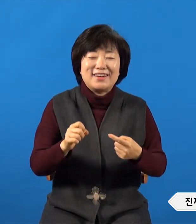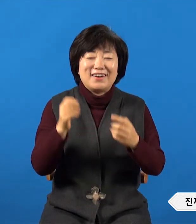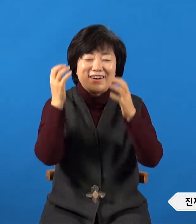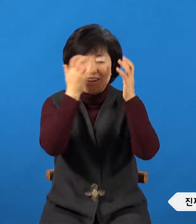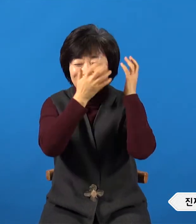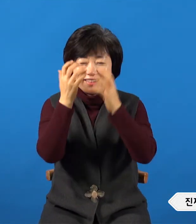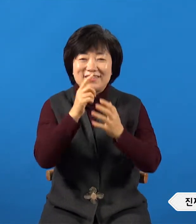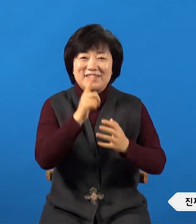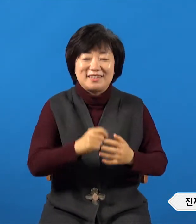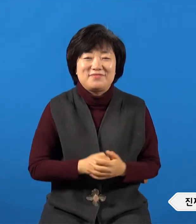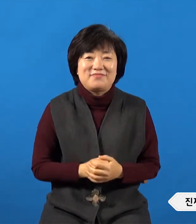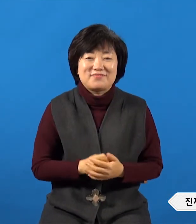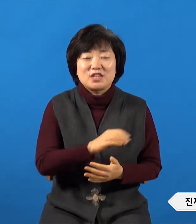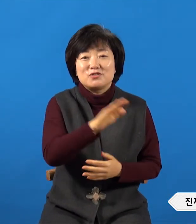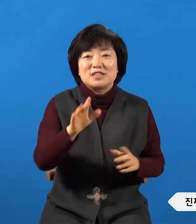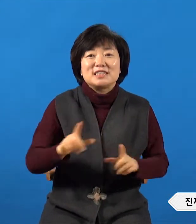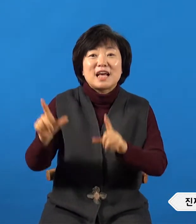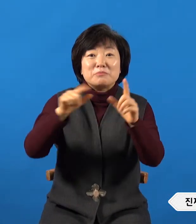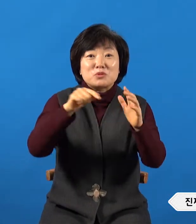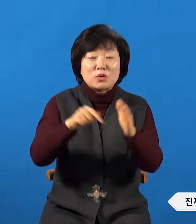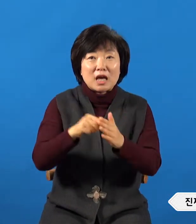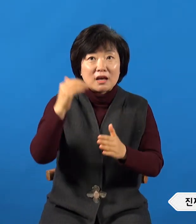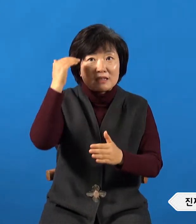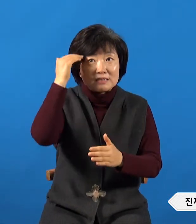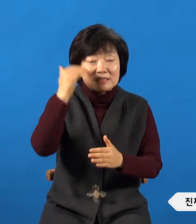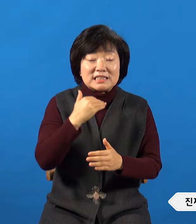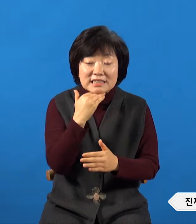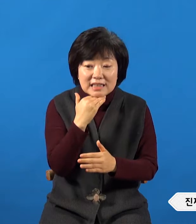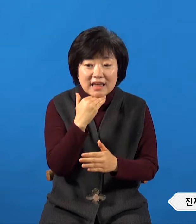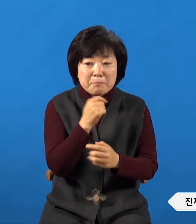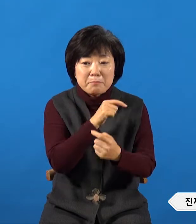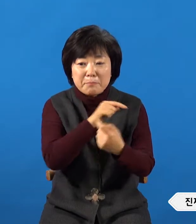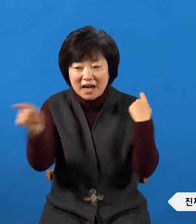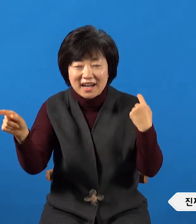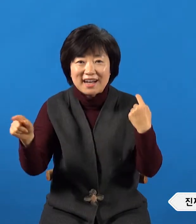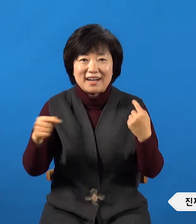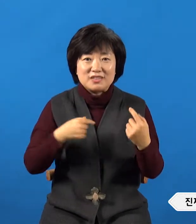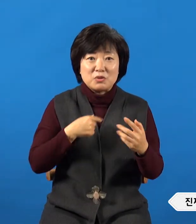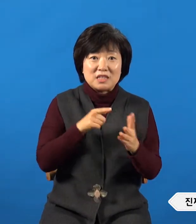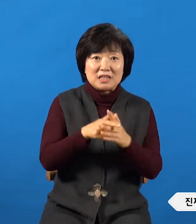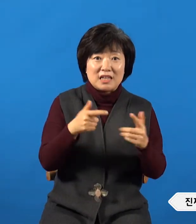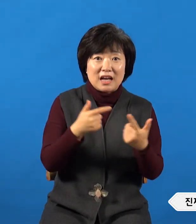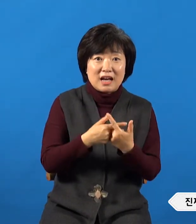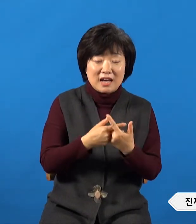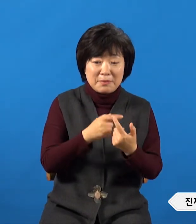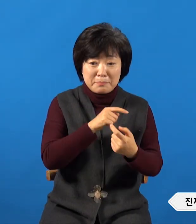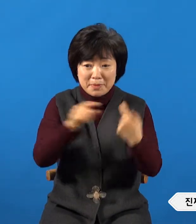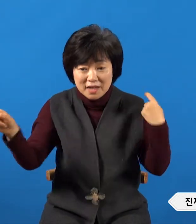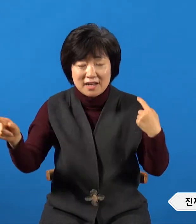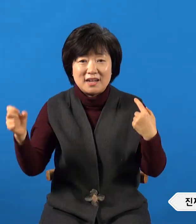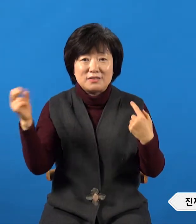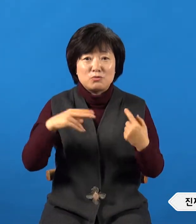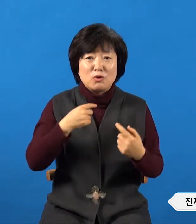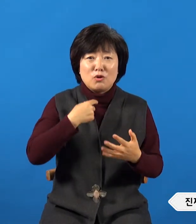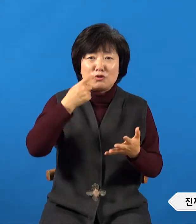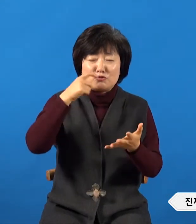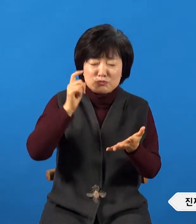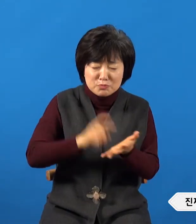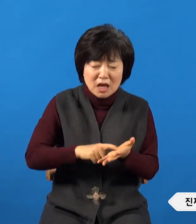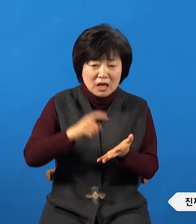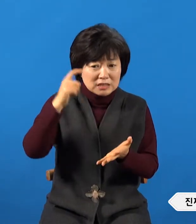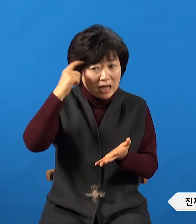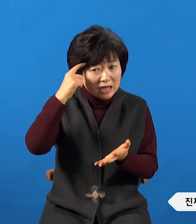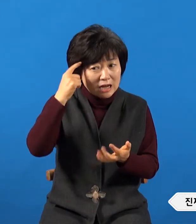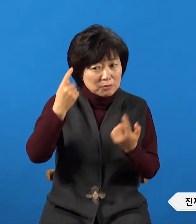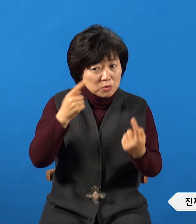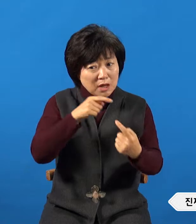듣기도 합니다. 우리 삶 가운데 그렇게 기대되지 않고 또 이해되지 않고 또 쉽게 모든 것들이